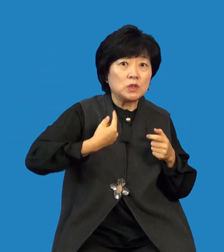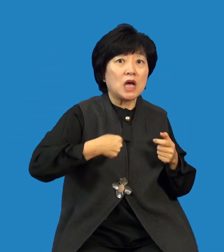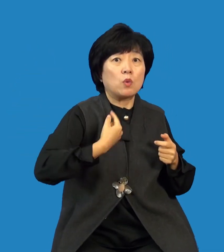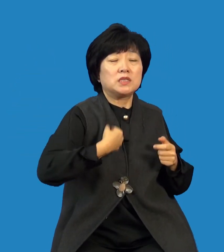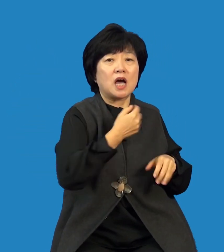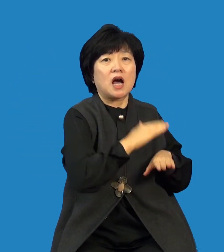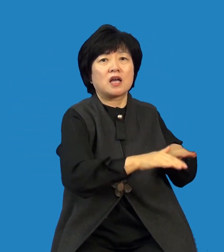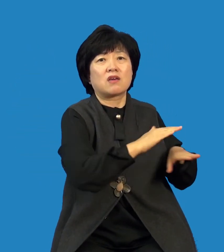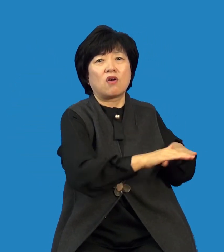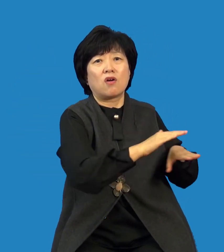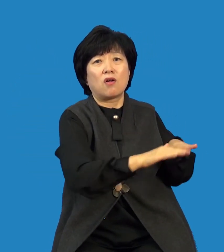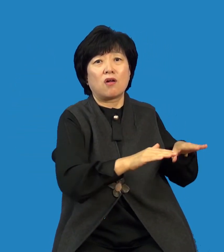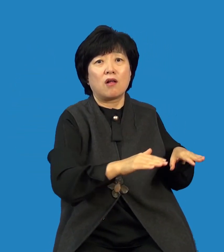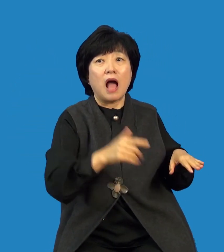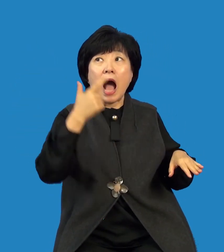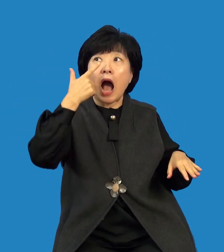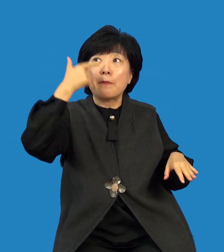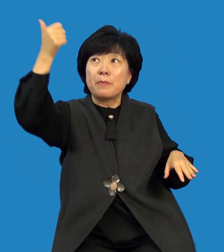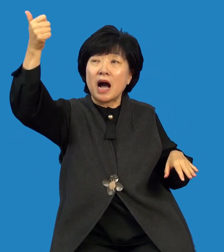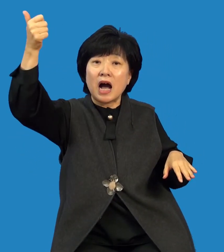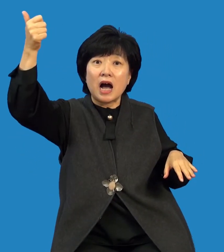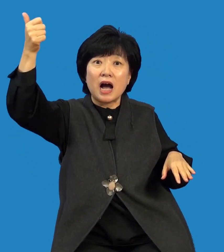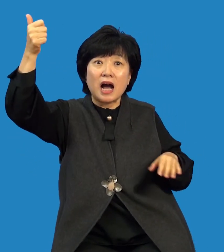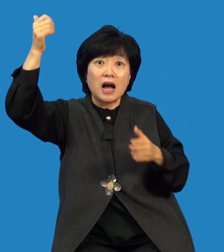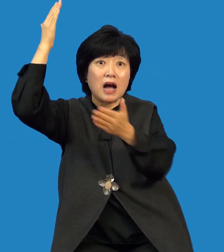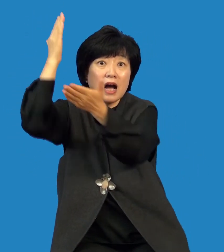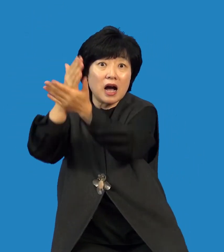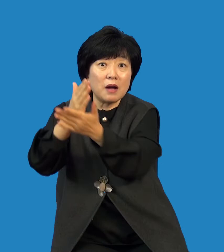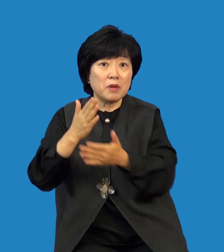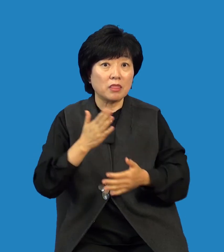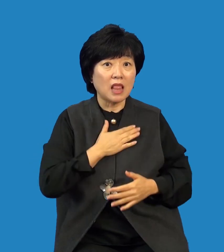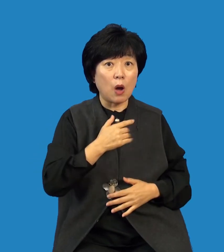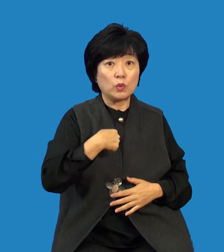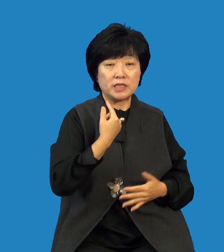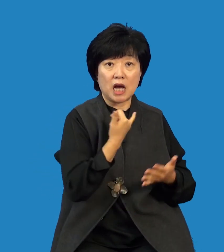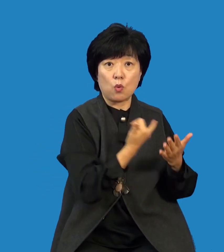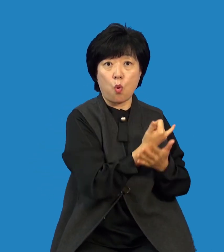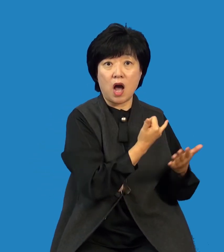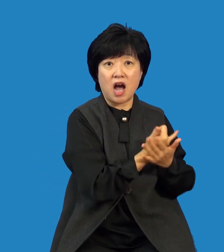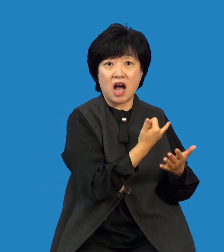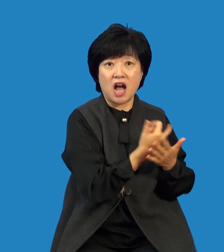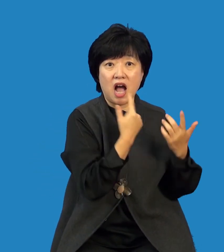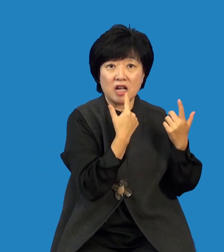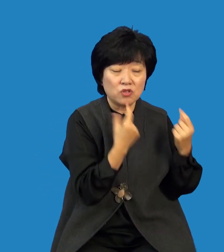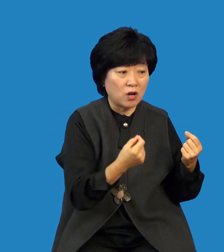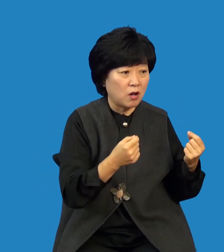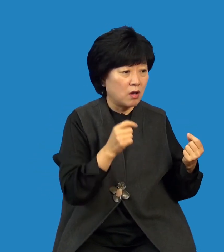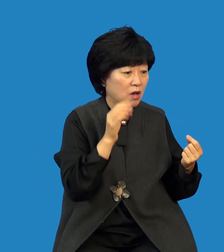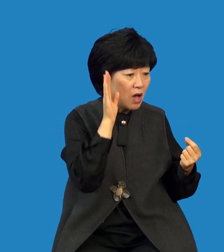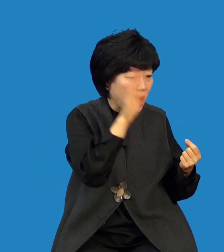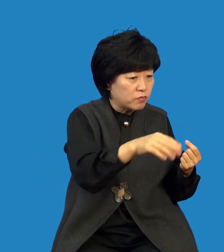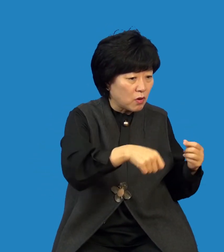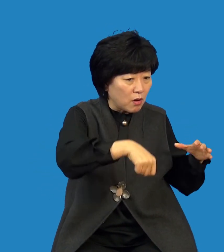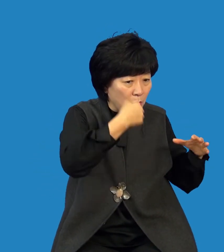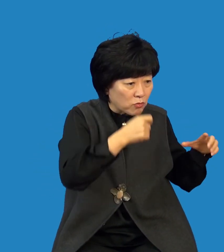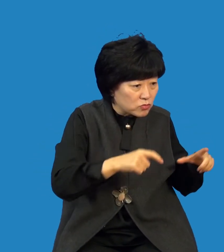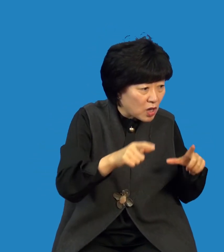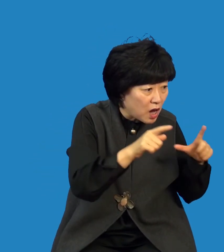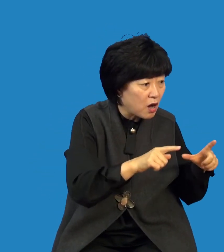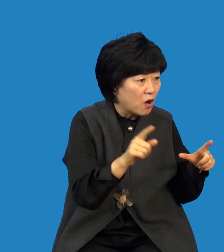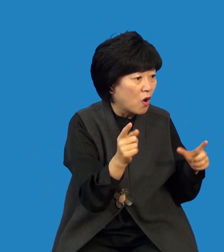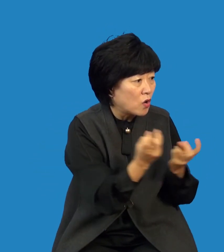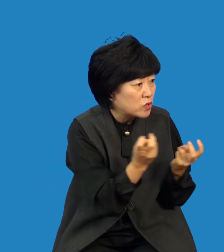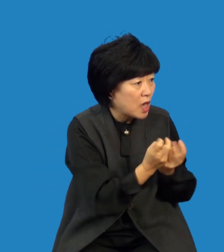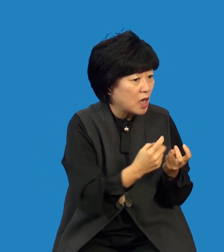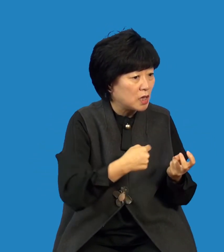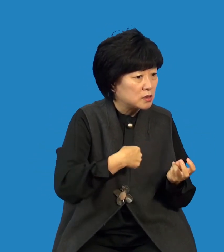이 아빠가 없어지게 된 거예요. 그러면 이 고아는 뭘 해야 돼? 내가 내 인생을 스스로 책임져야 되거든. 무엇을 먹을지 무엇을 입을지 인생을 어떻게 살아야 될지 다